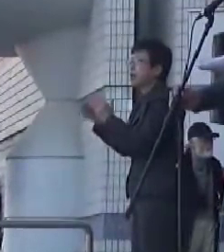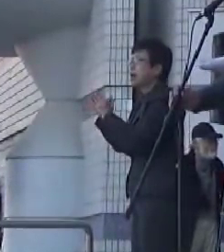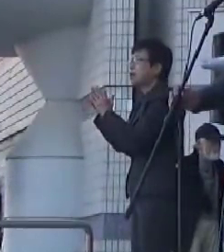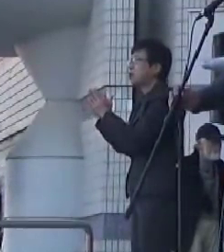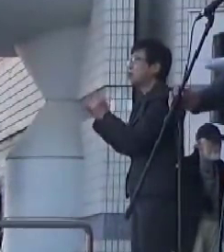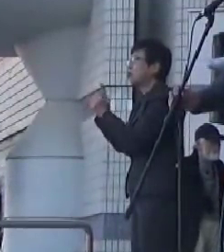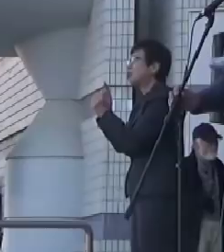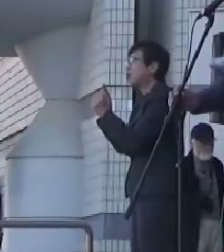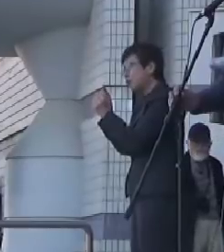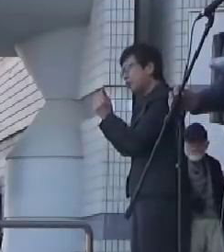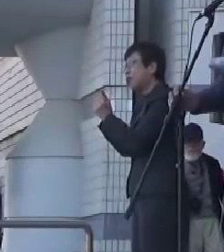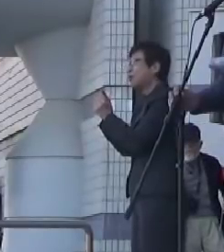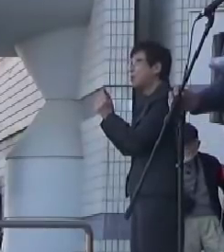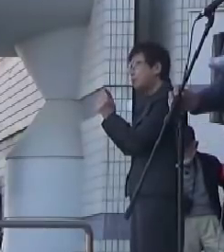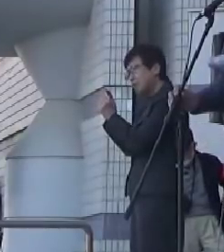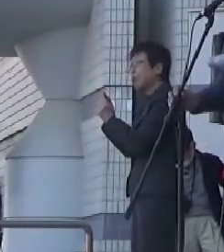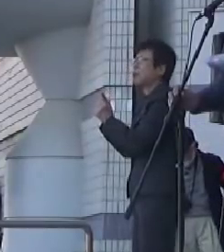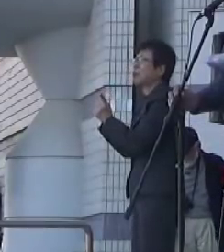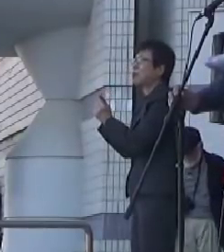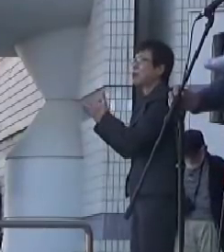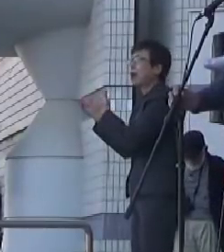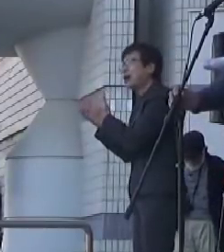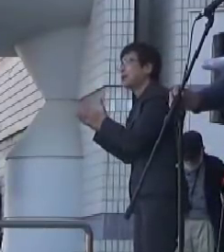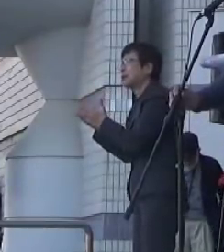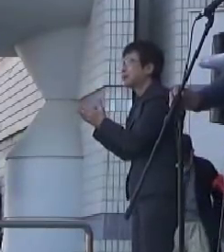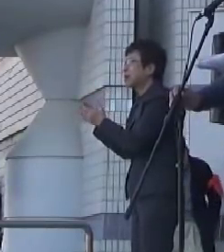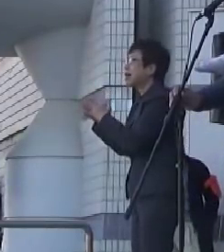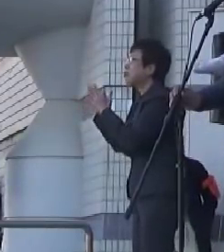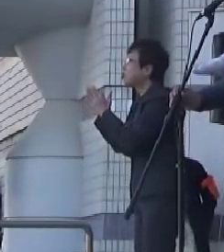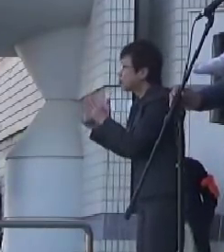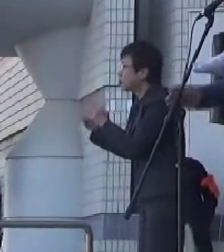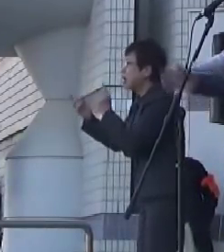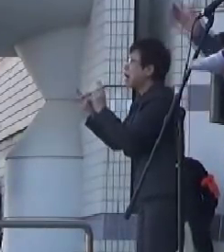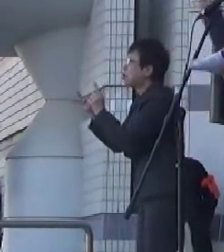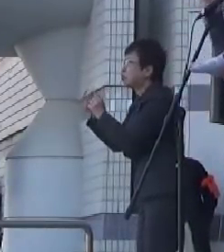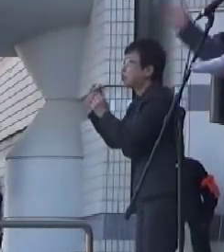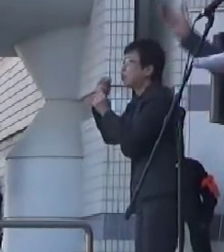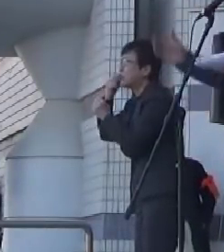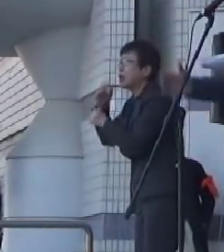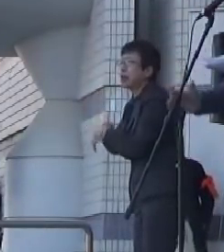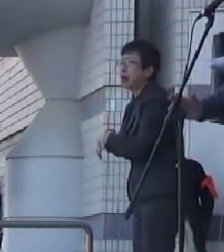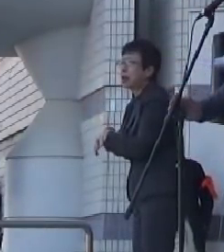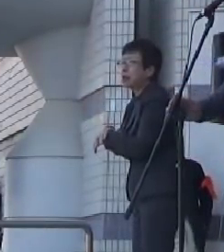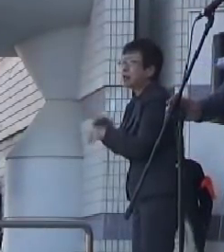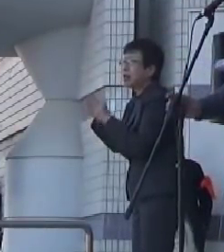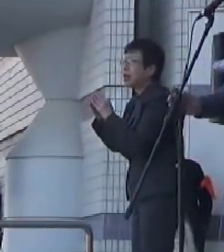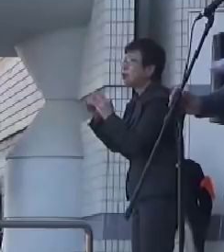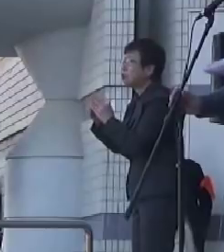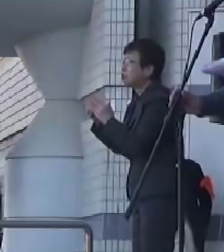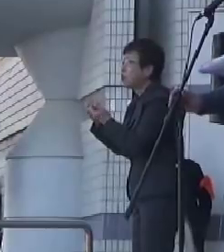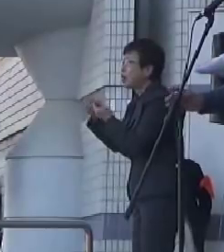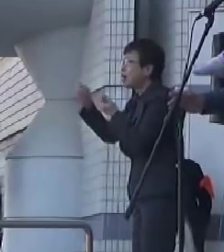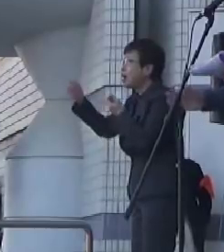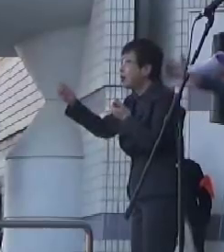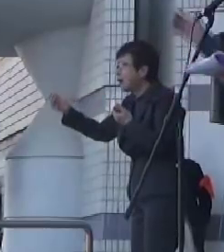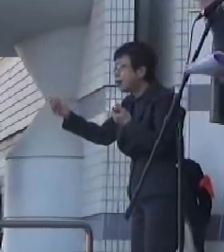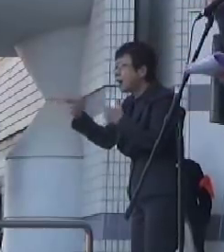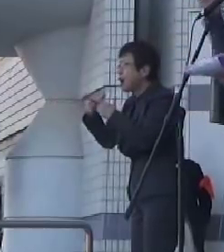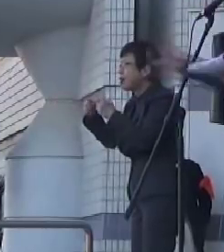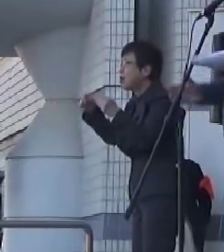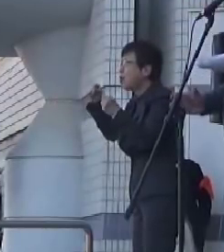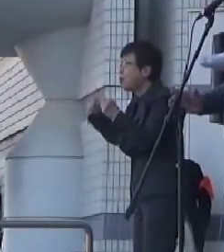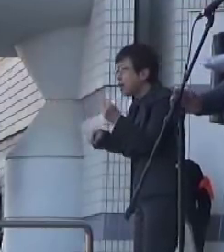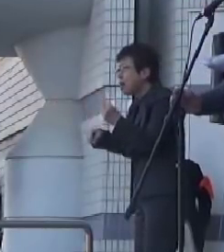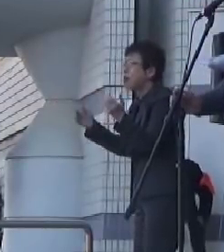の帯同を許さない、家族と離れて10年間も日本で奴隷労